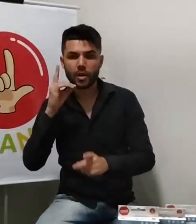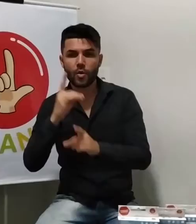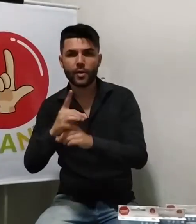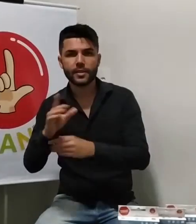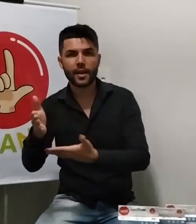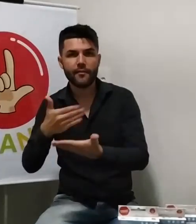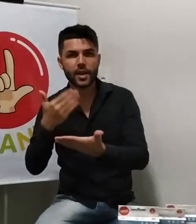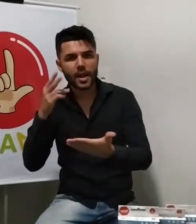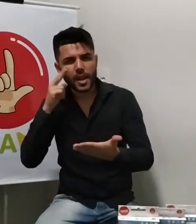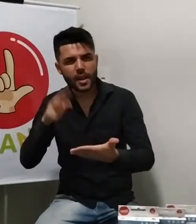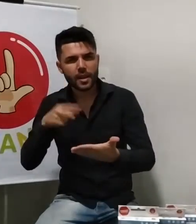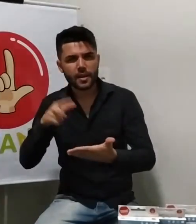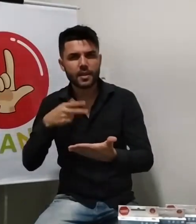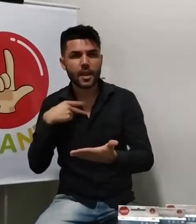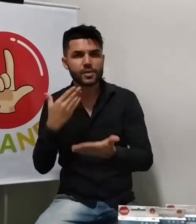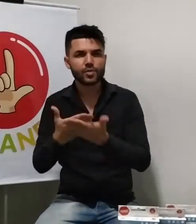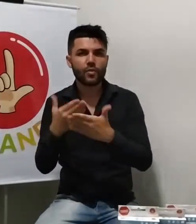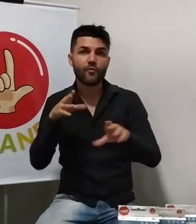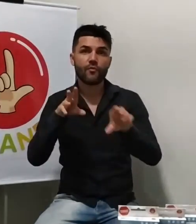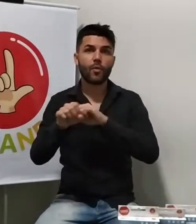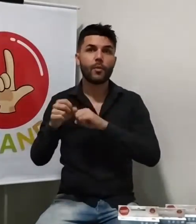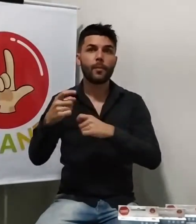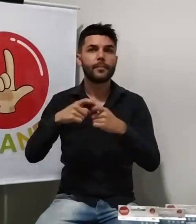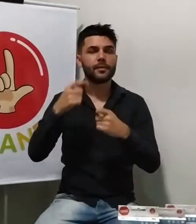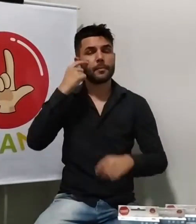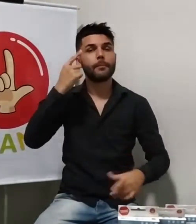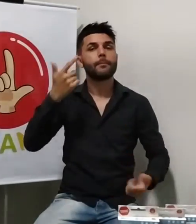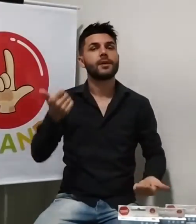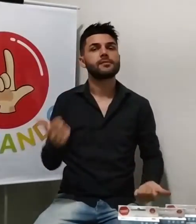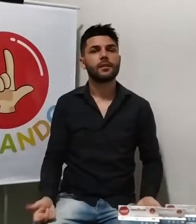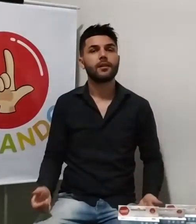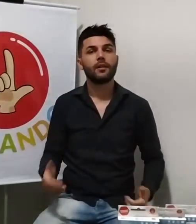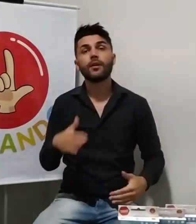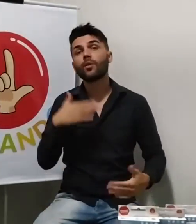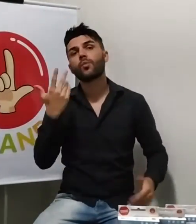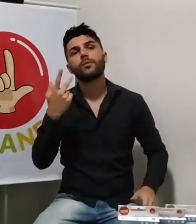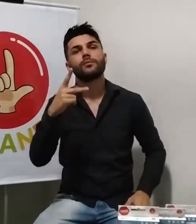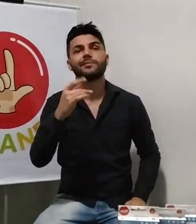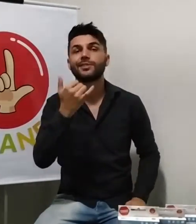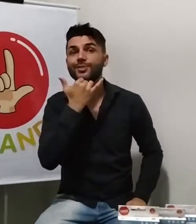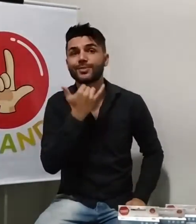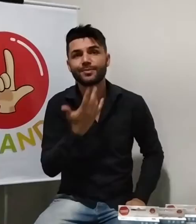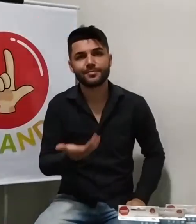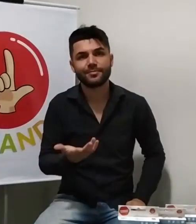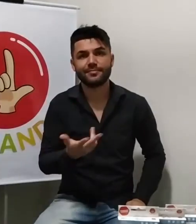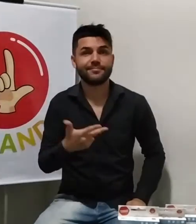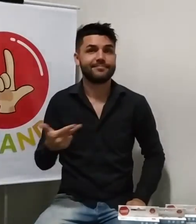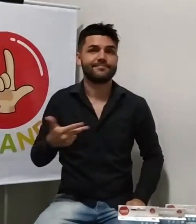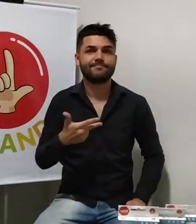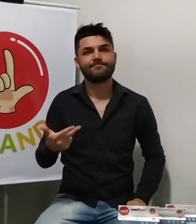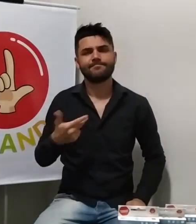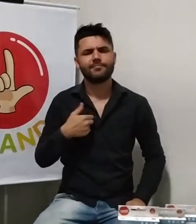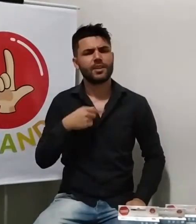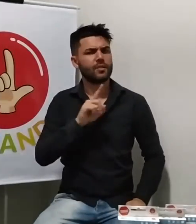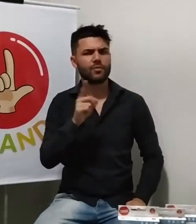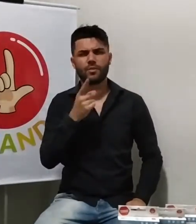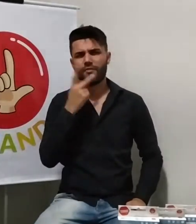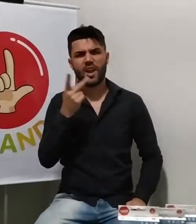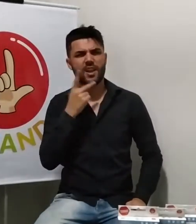vai sucumbir à vitimização ou se a gente vai encarar ou vai buscar soluções. É óbvio, eu não estou dizendo aqui que o negócio é moleza, eu não estou falando aqui que é